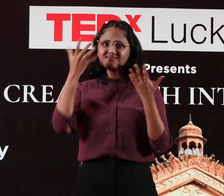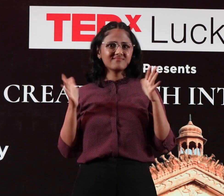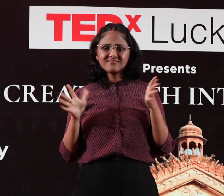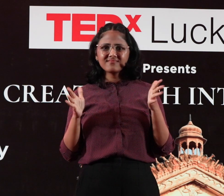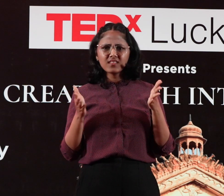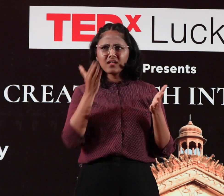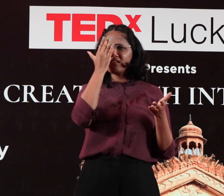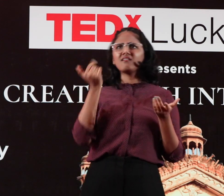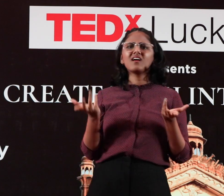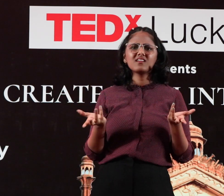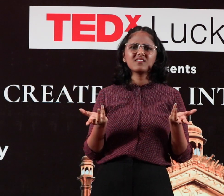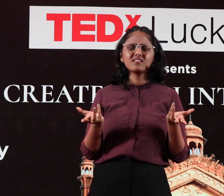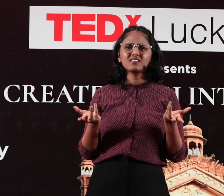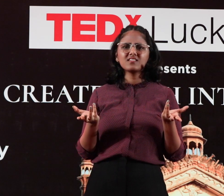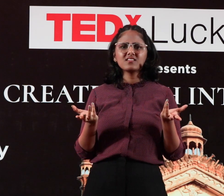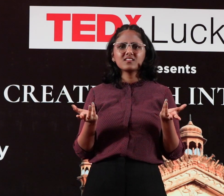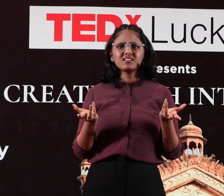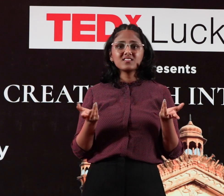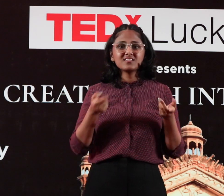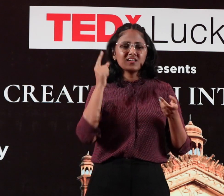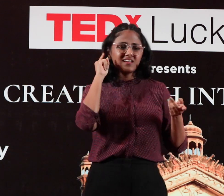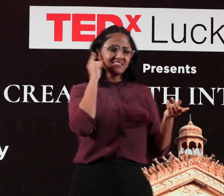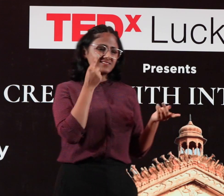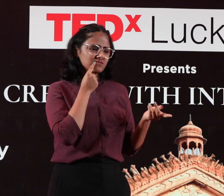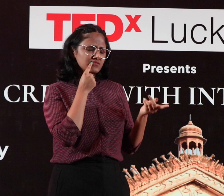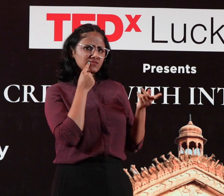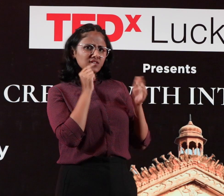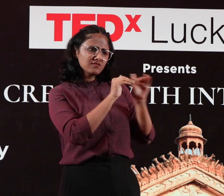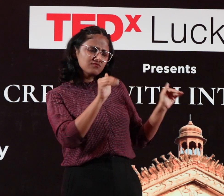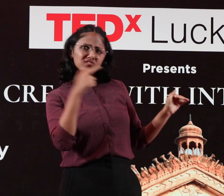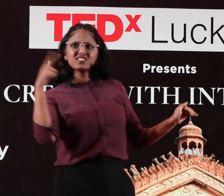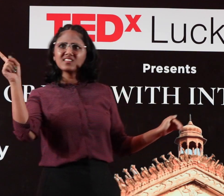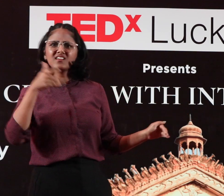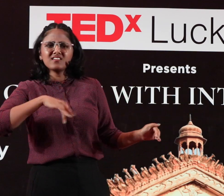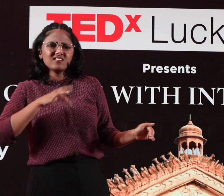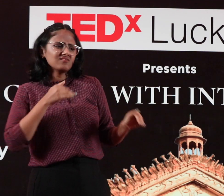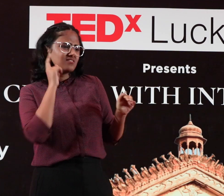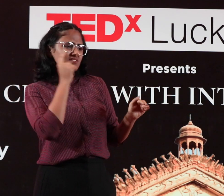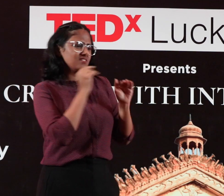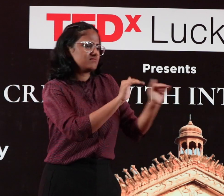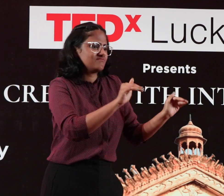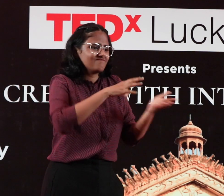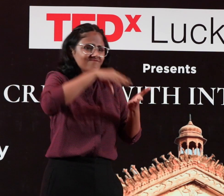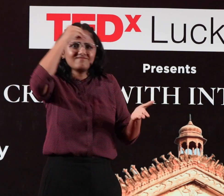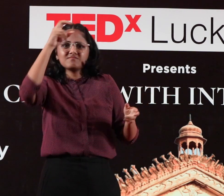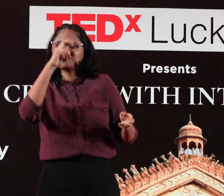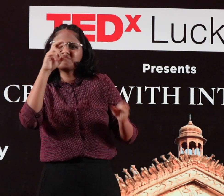ज्यादा करके ये जाता है कि ये बच्चे वो सब्जेक्ट्स नहीं पढ़ सकते, नहीं कर पाएंगे। ये सब कर